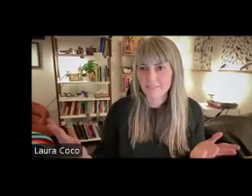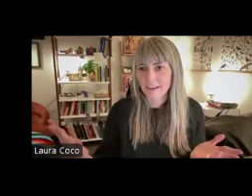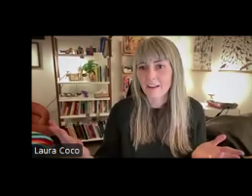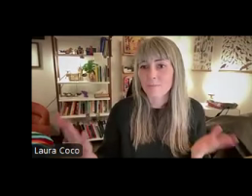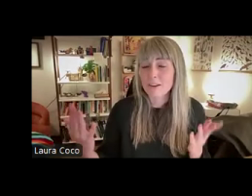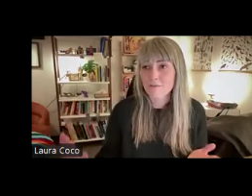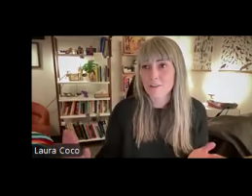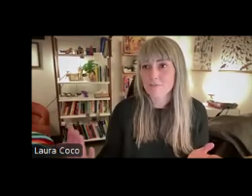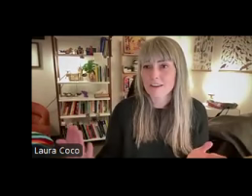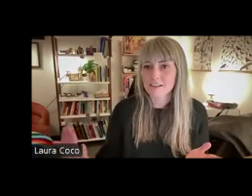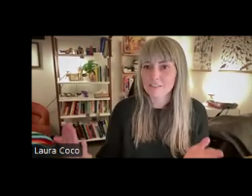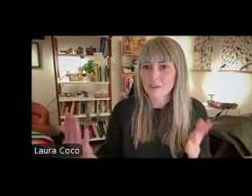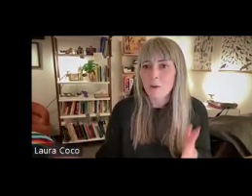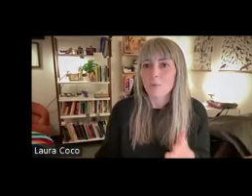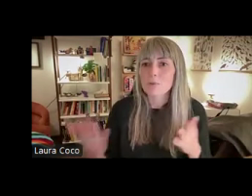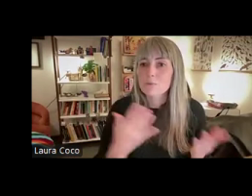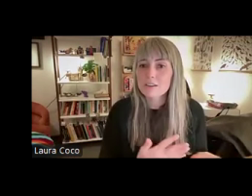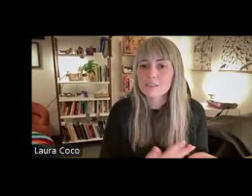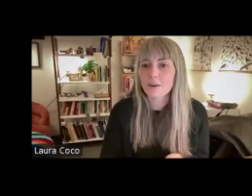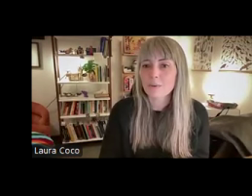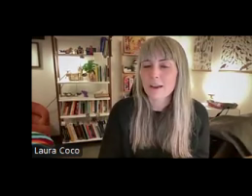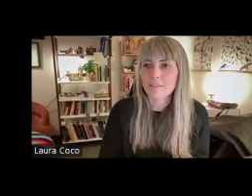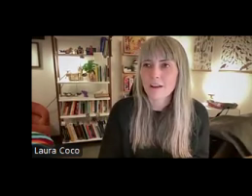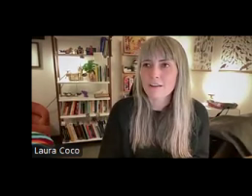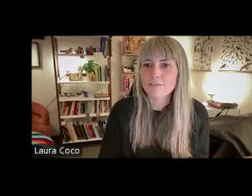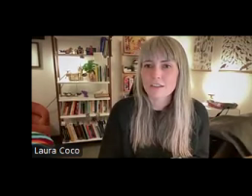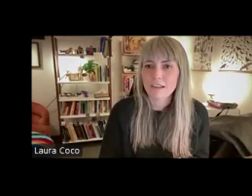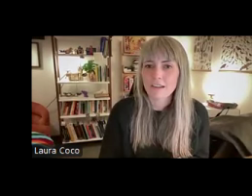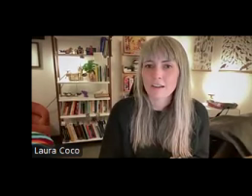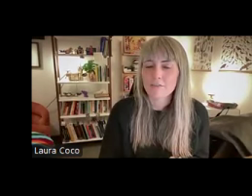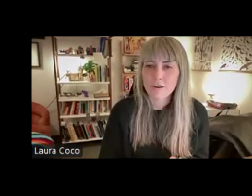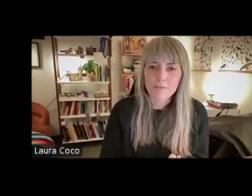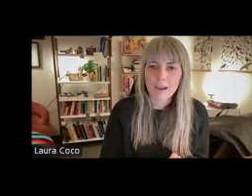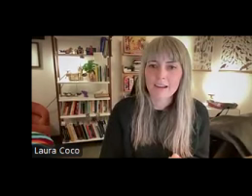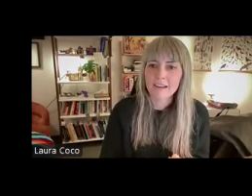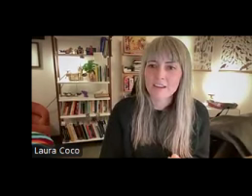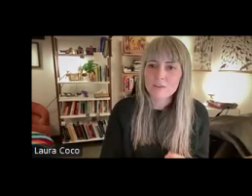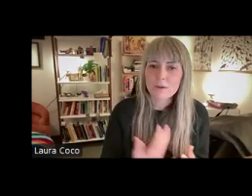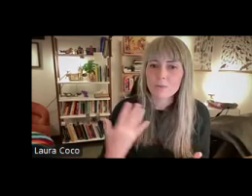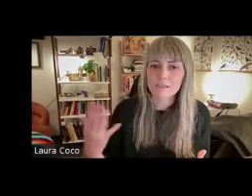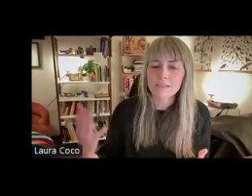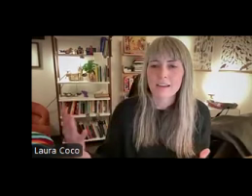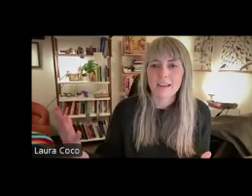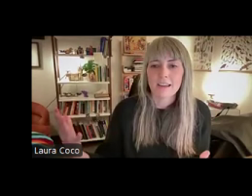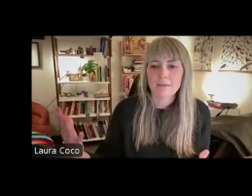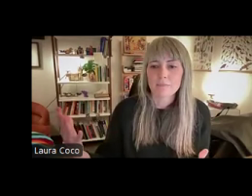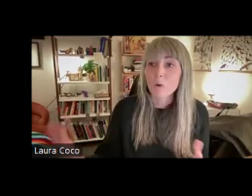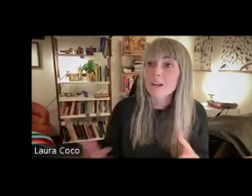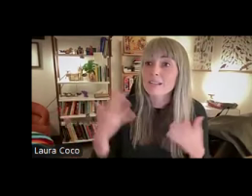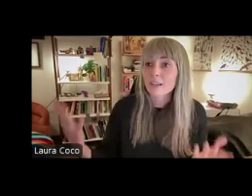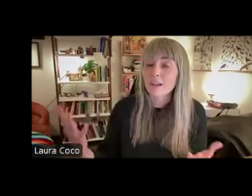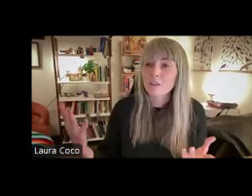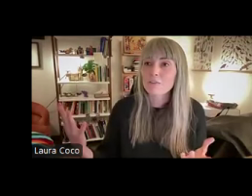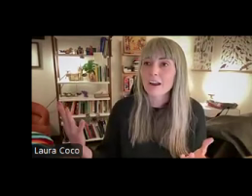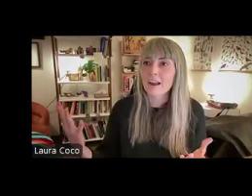doctorado, llegué a la Universidad Estatal de San Diego. eh, Cuando llegué, una